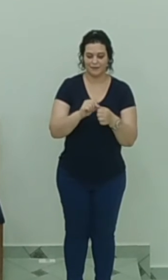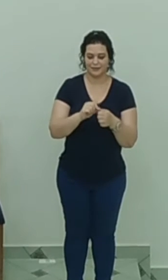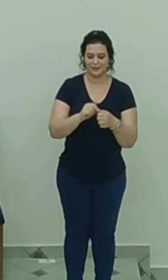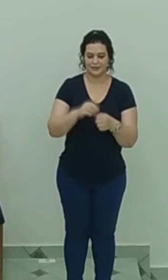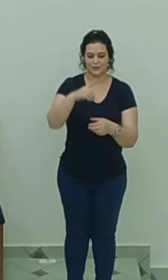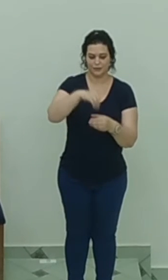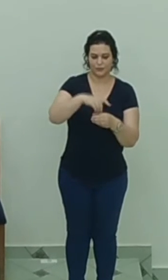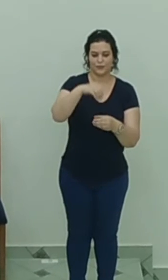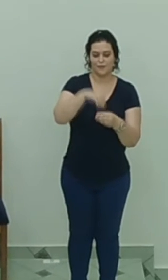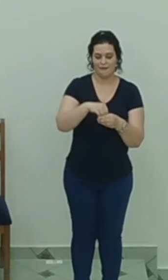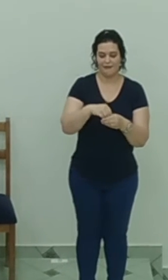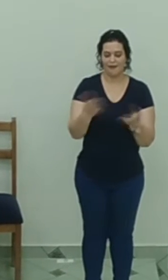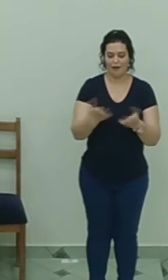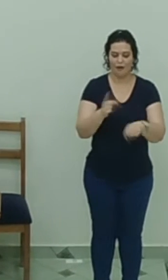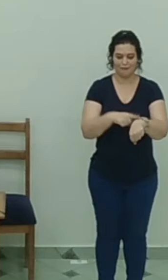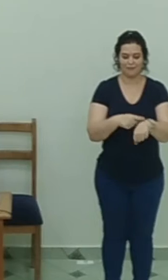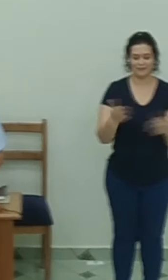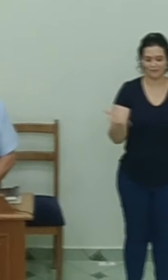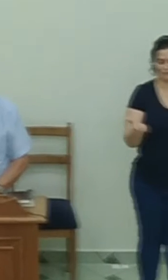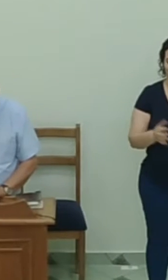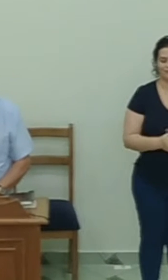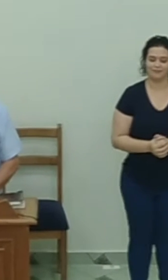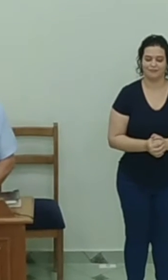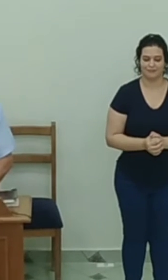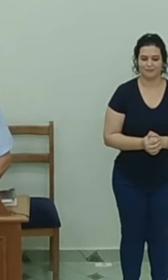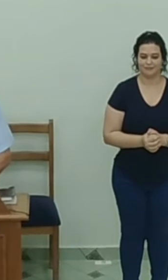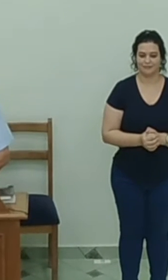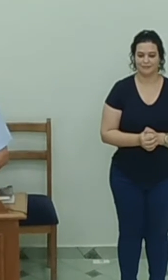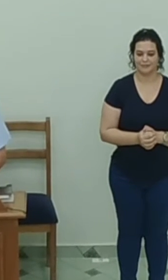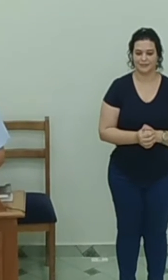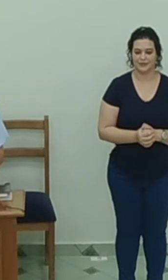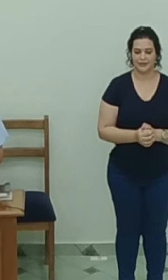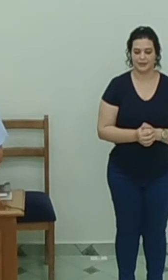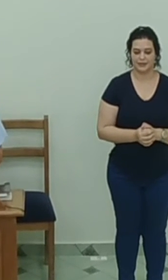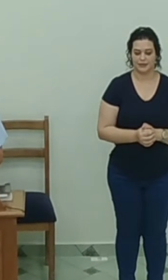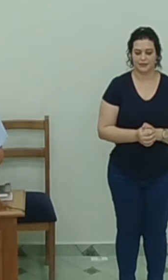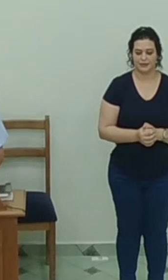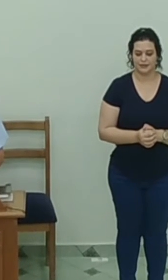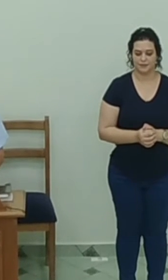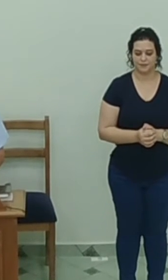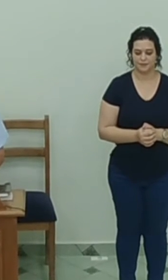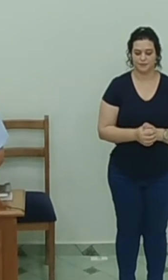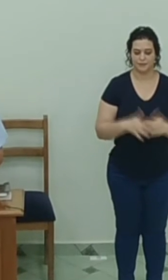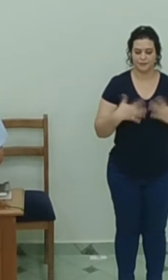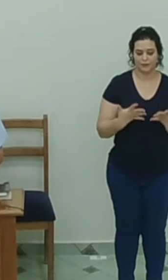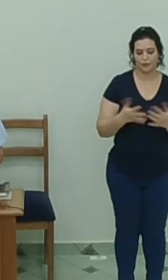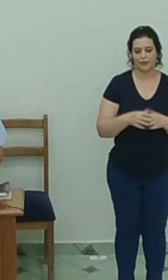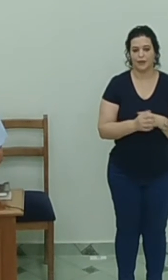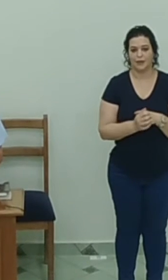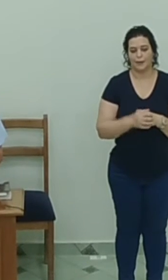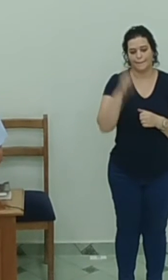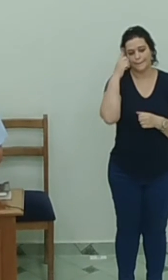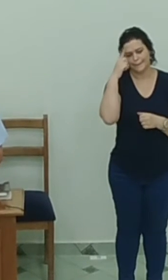isso no nosso gasofilácio. Enquanto isso, já pensando nos irmãos